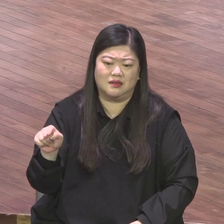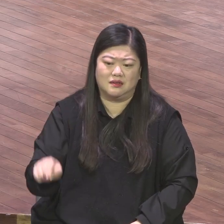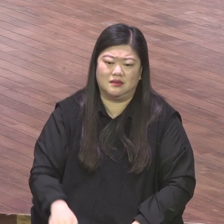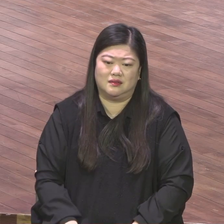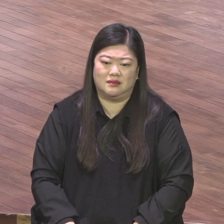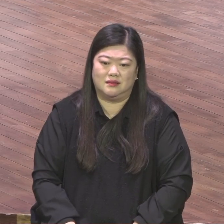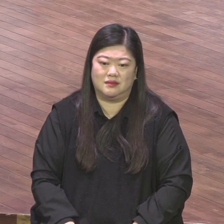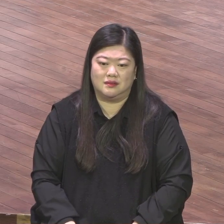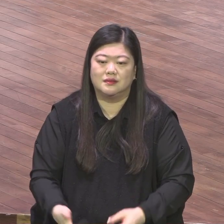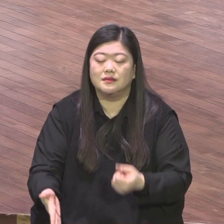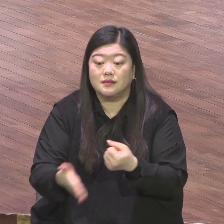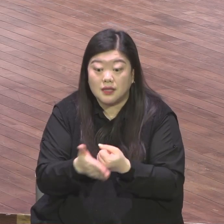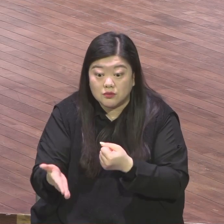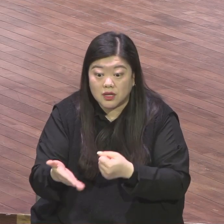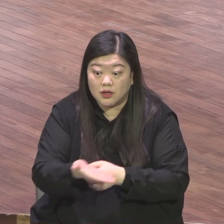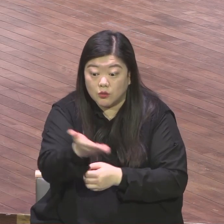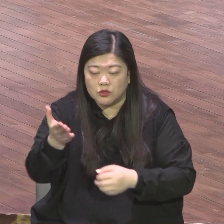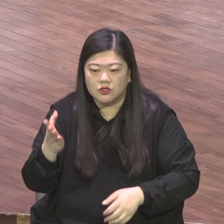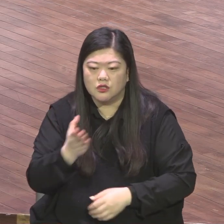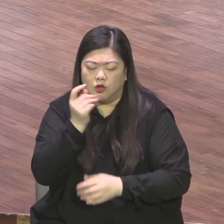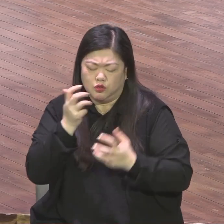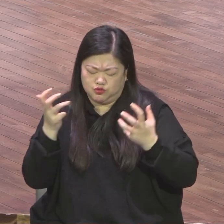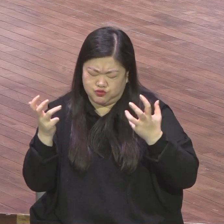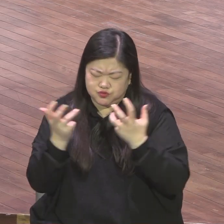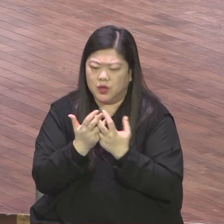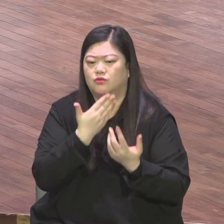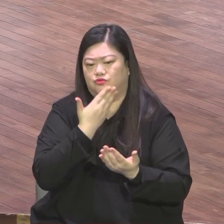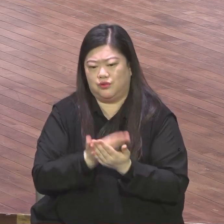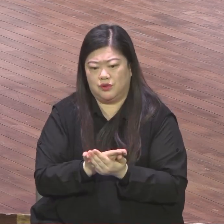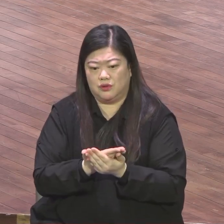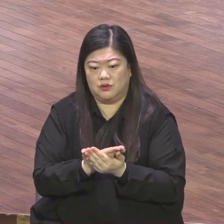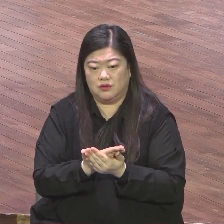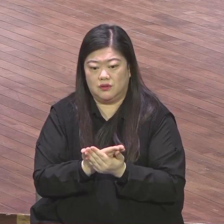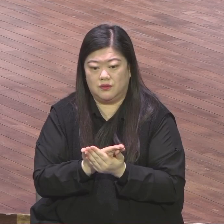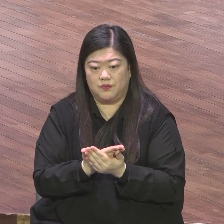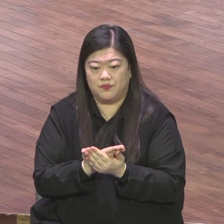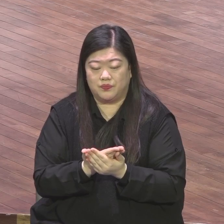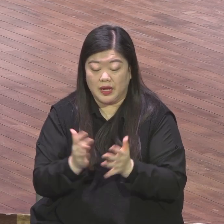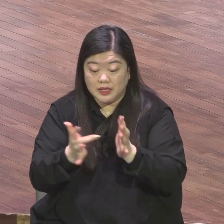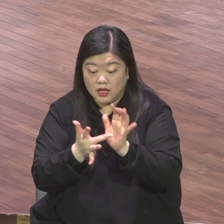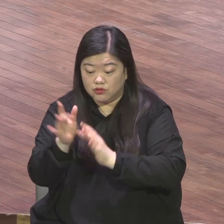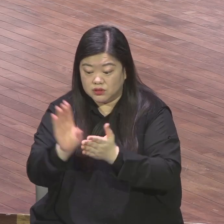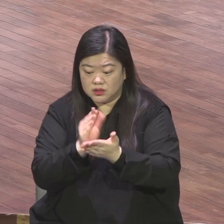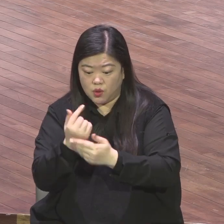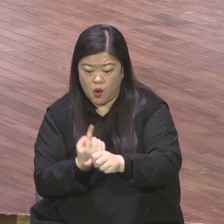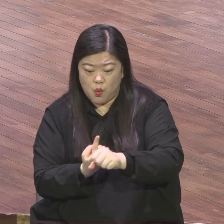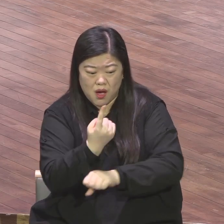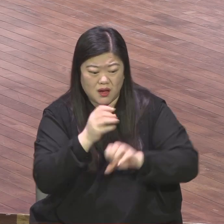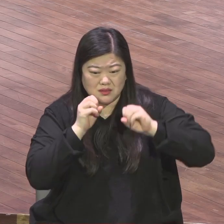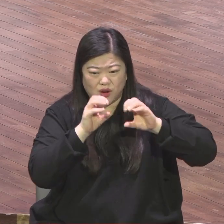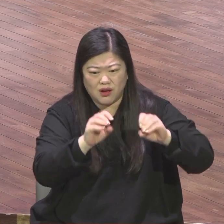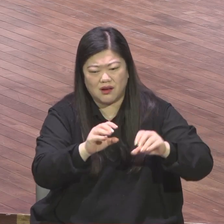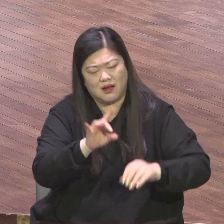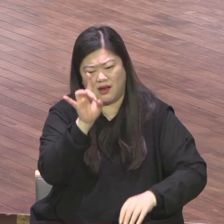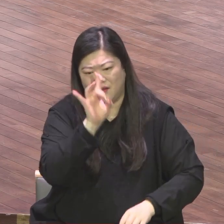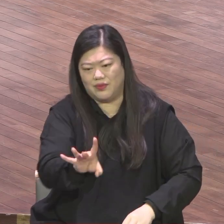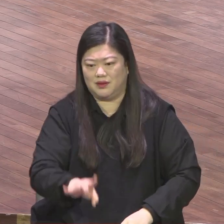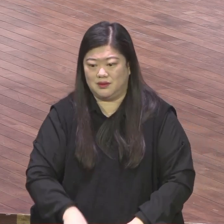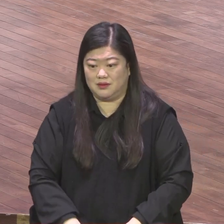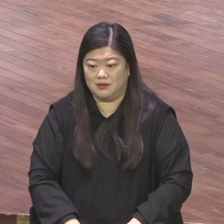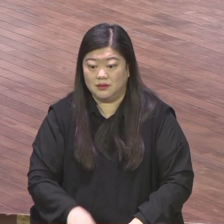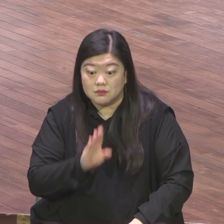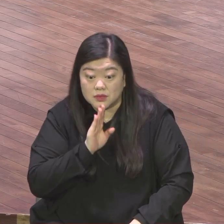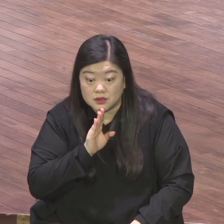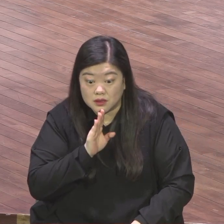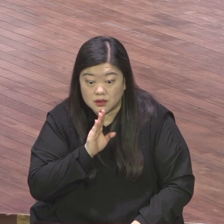충만. 예수는 그리스도 모든 문제 해결자 맞습니까? 답 났습니까? 결론 났습니까? 결론